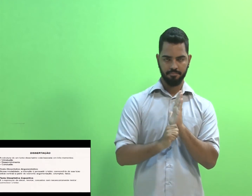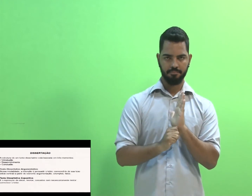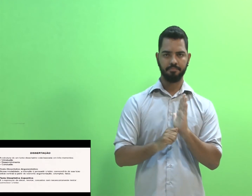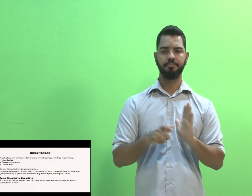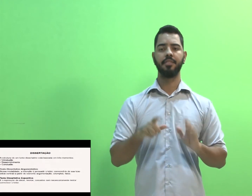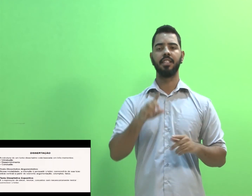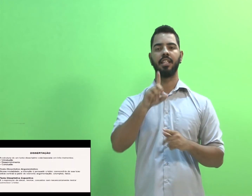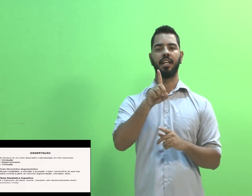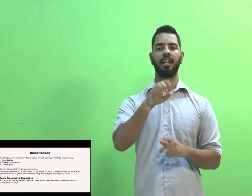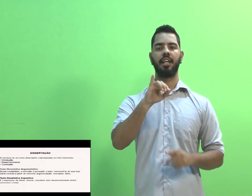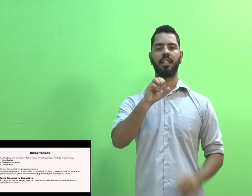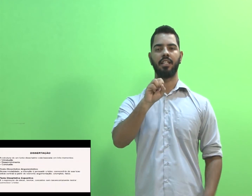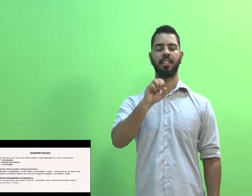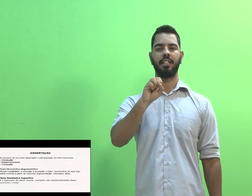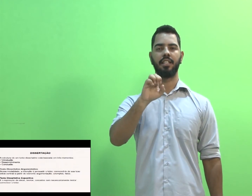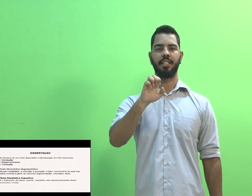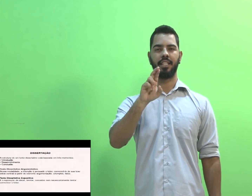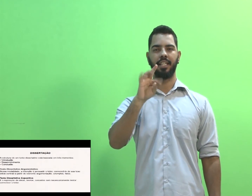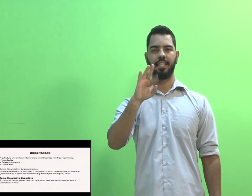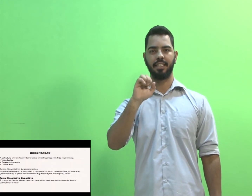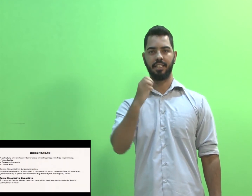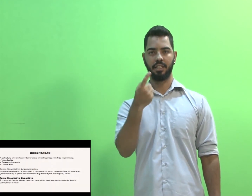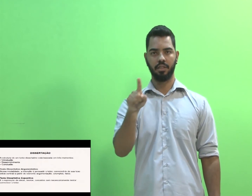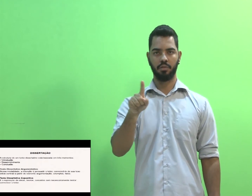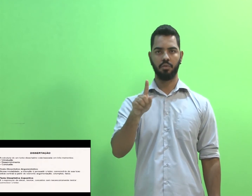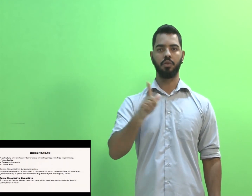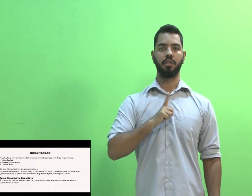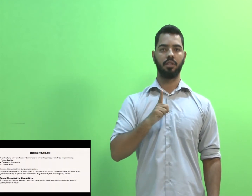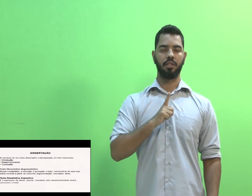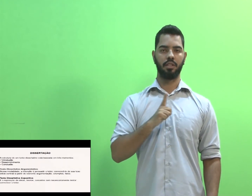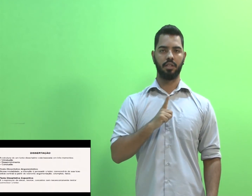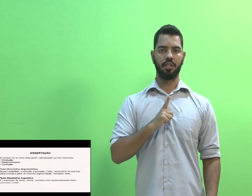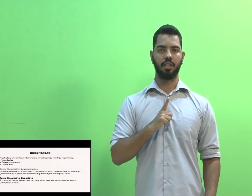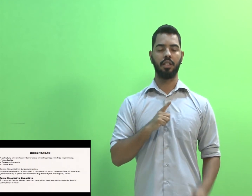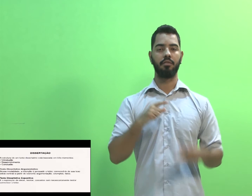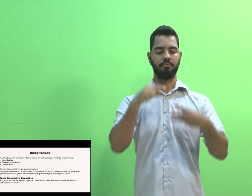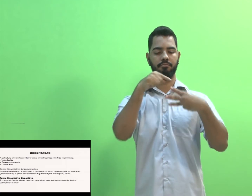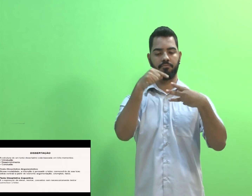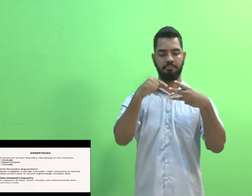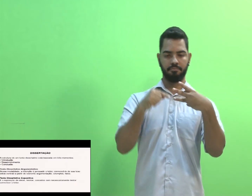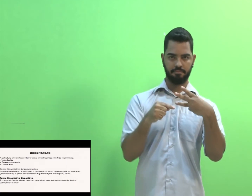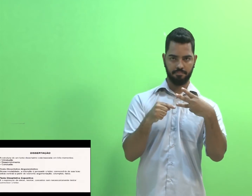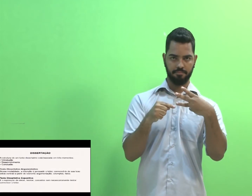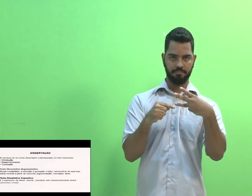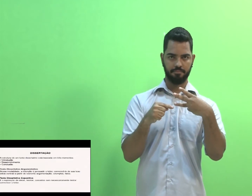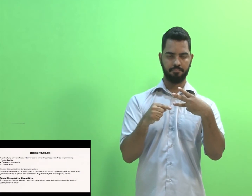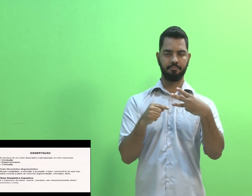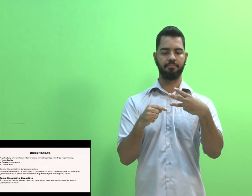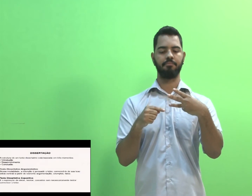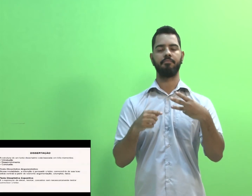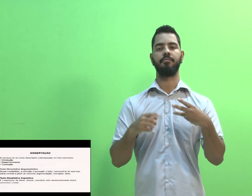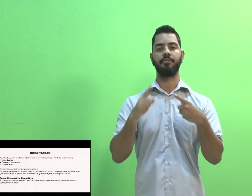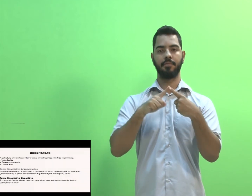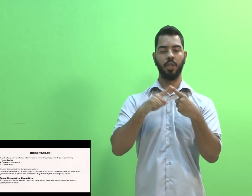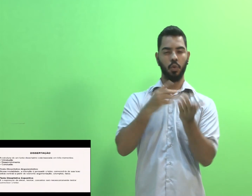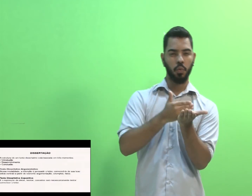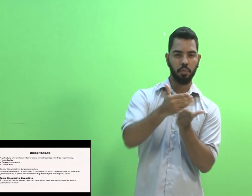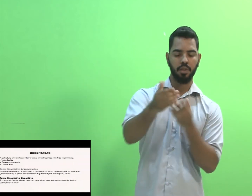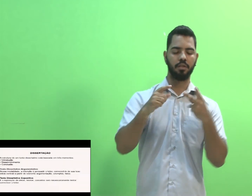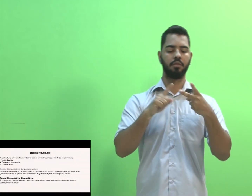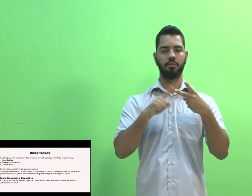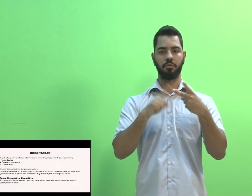introdução, desenvolvimento e conclusão. O texto dissertativo, ele pode ser argumentativo.